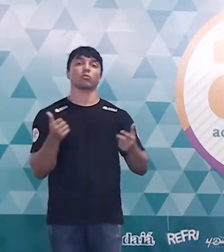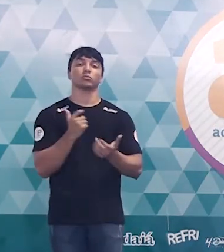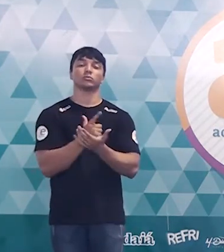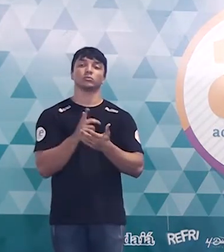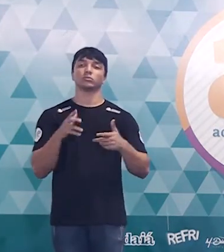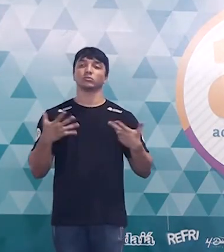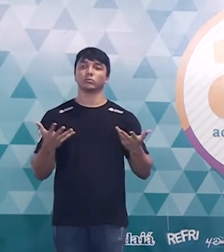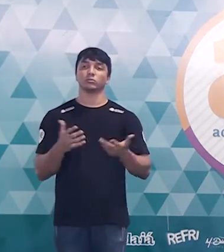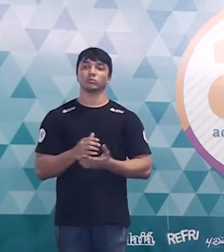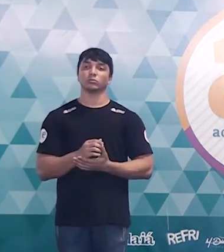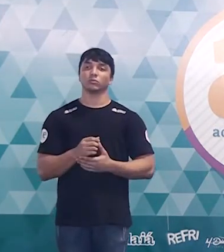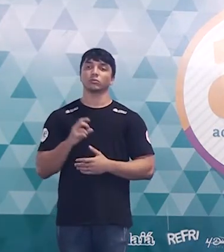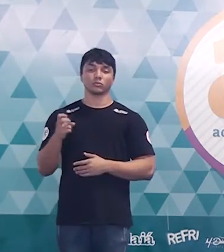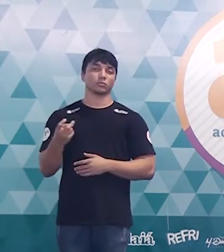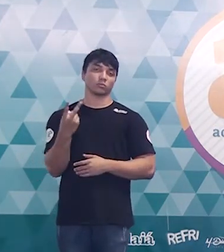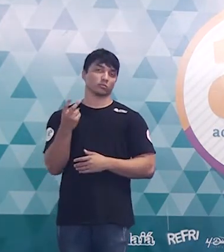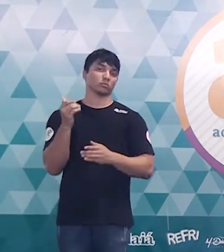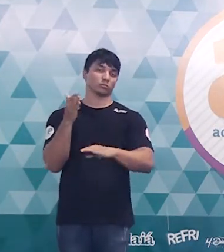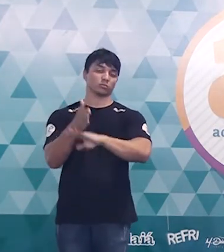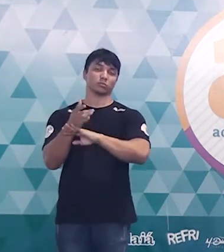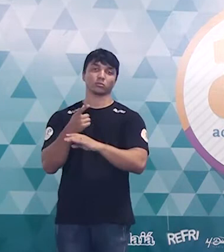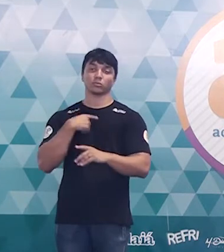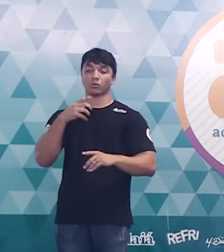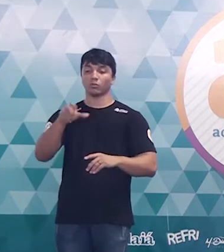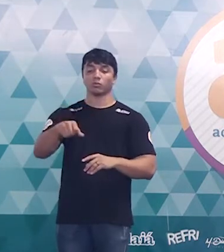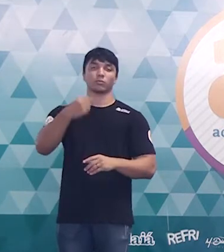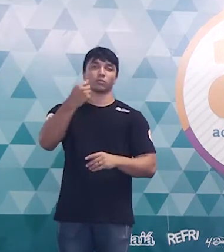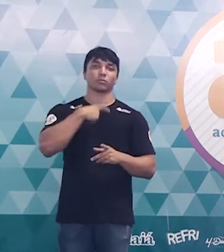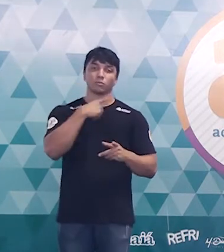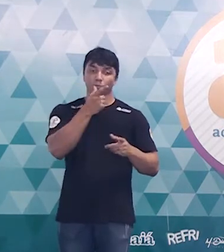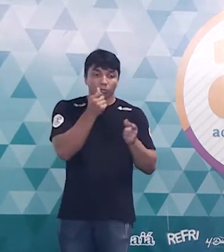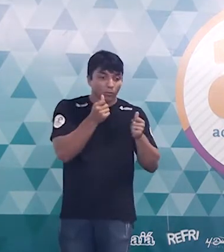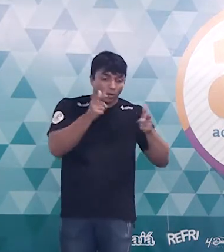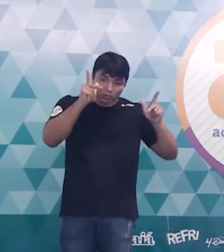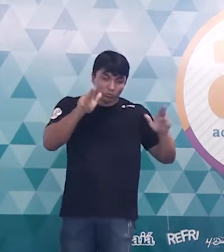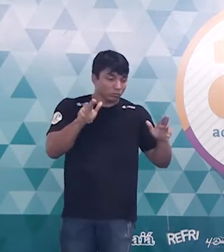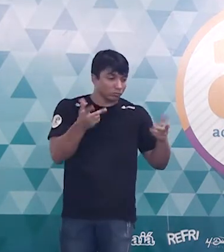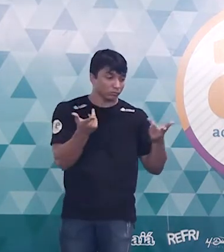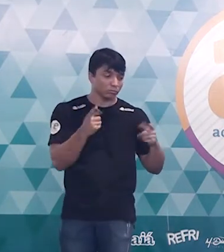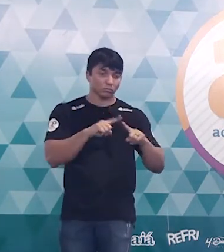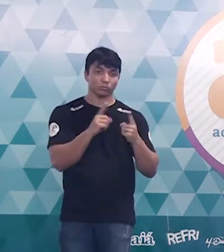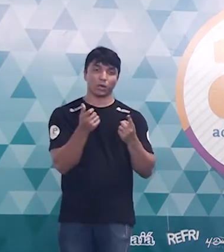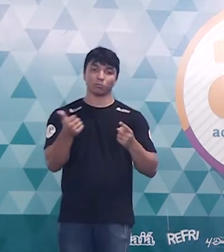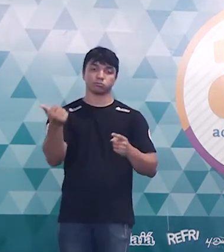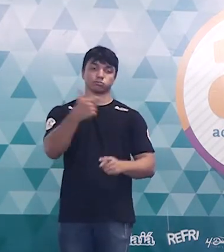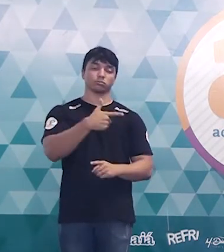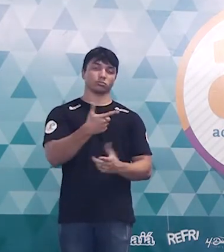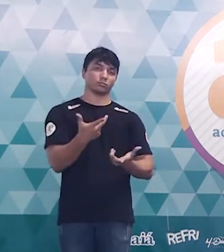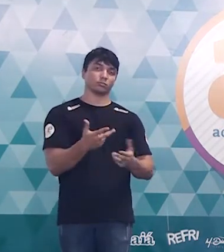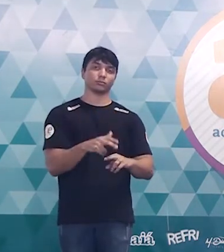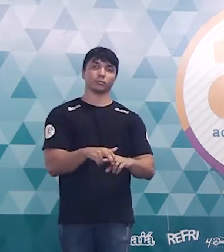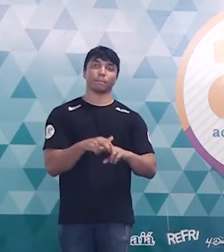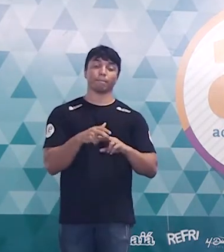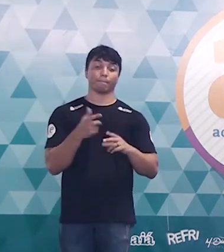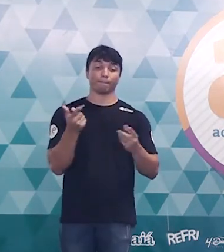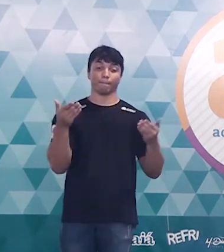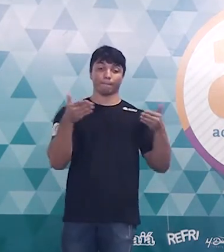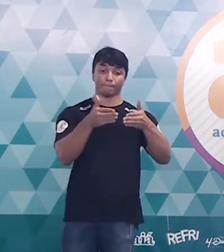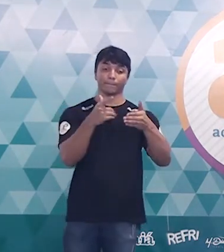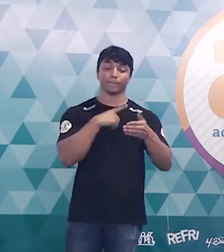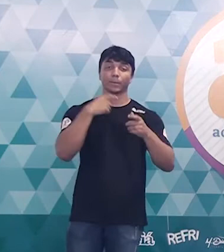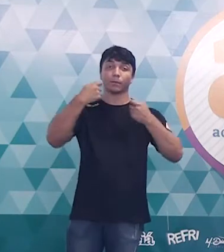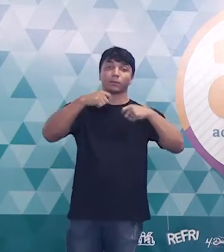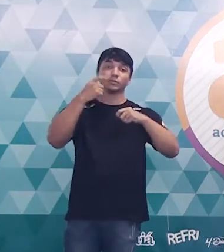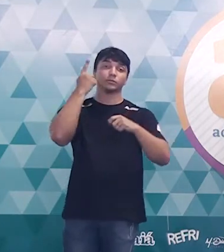2? Situação 2. Vou levar pelo mesmo preço, mais ração. Então aqui, eu